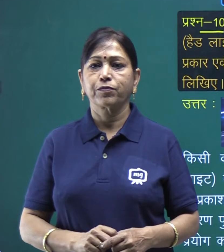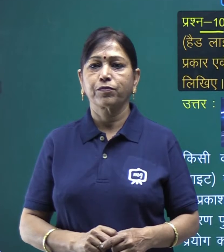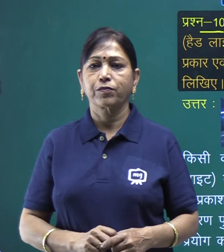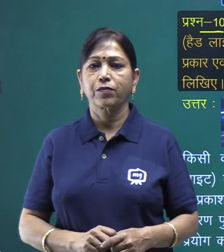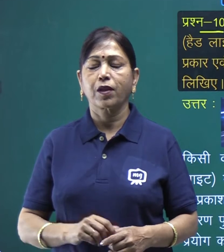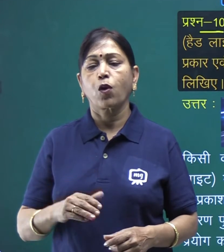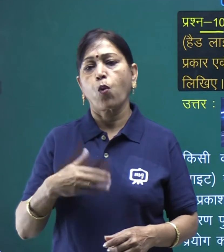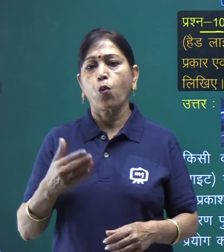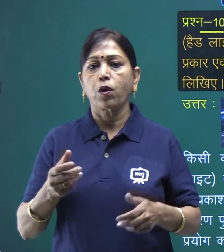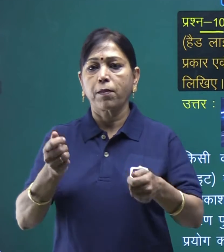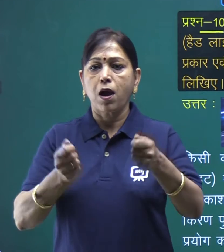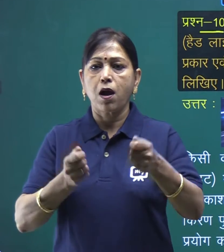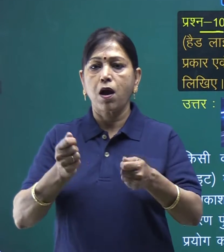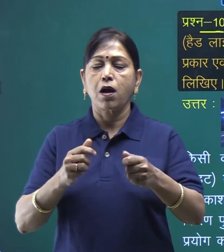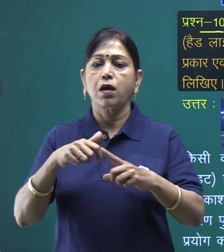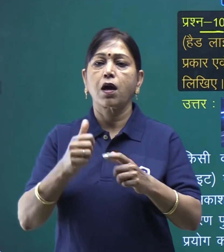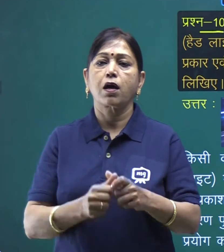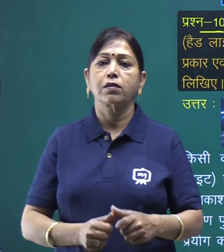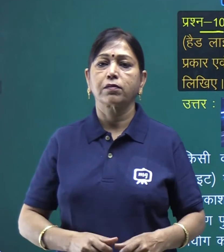किसी कार का